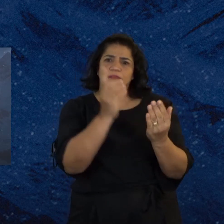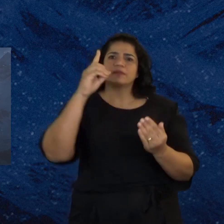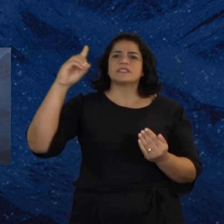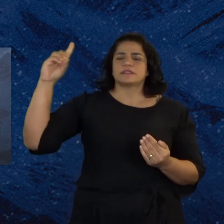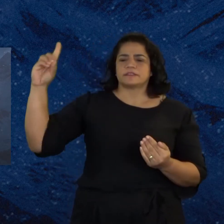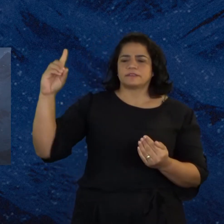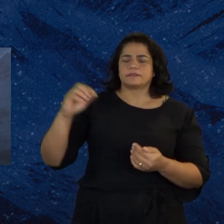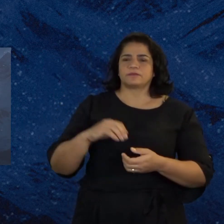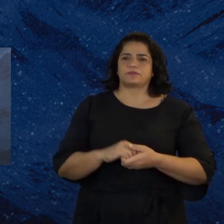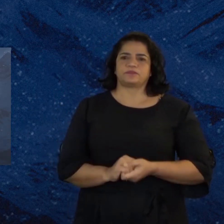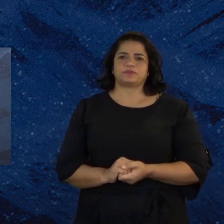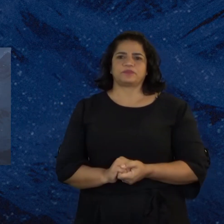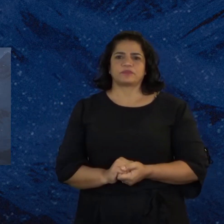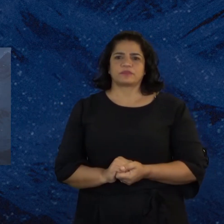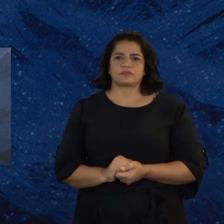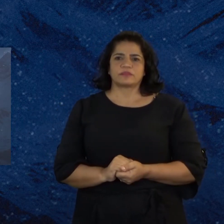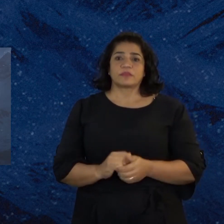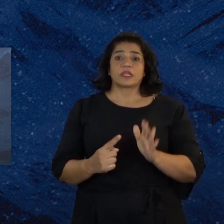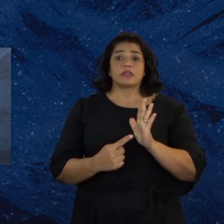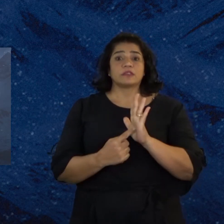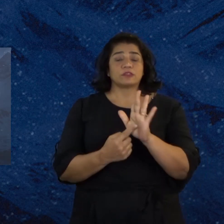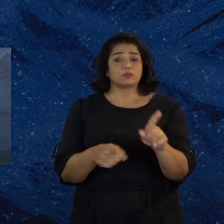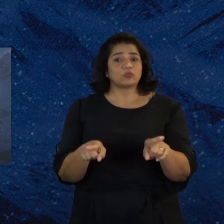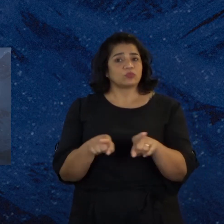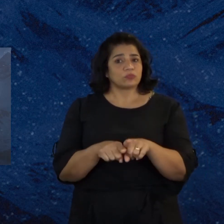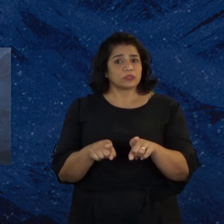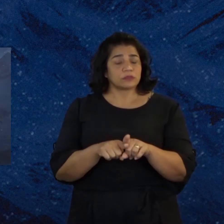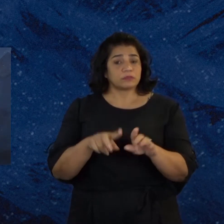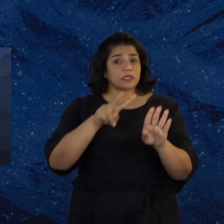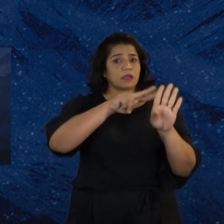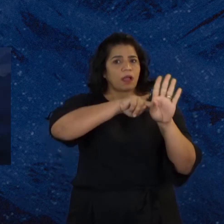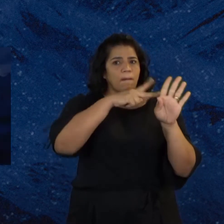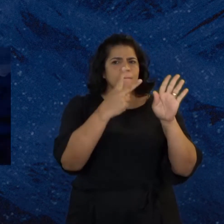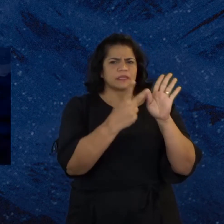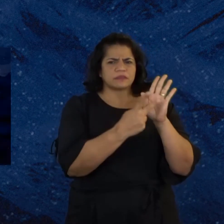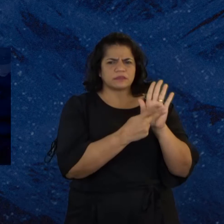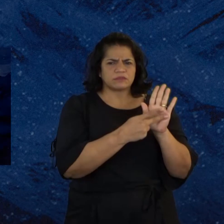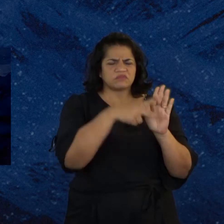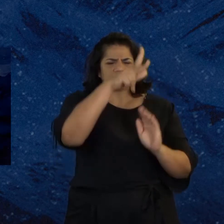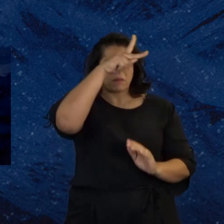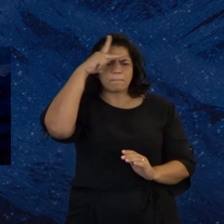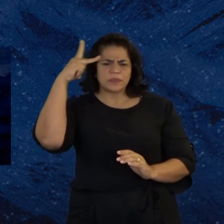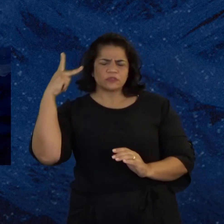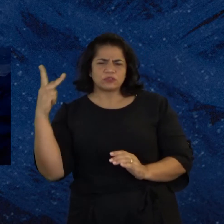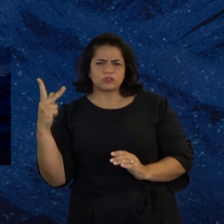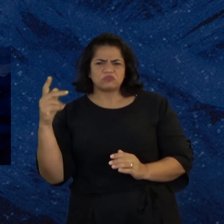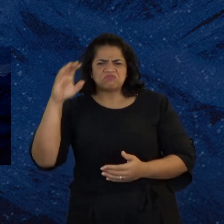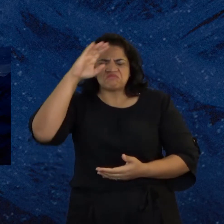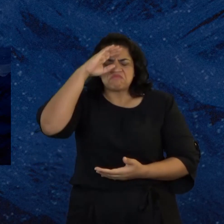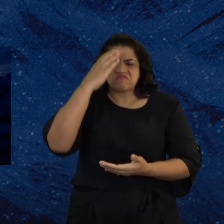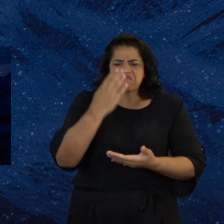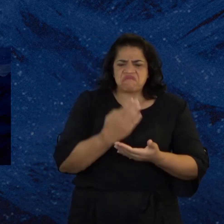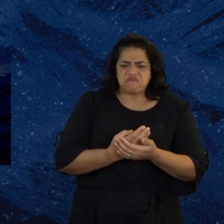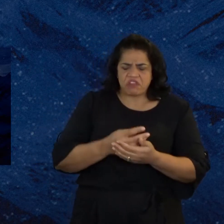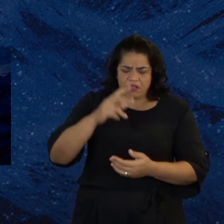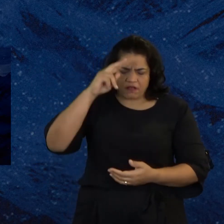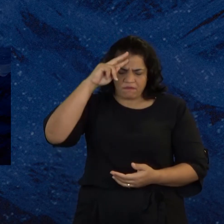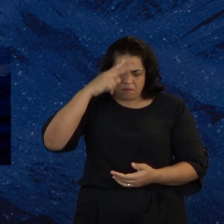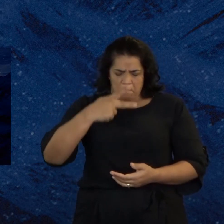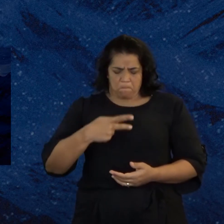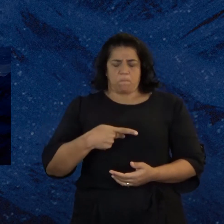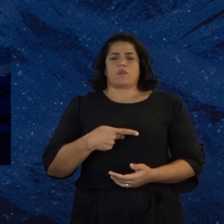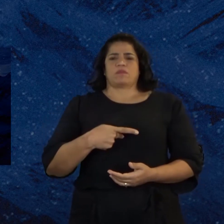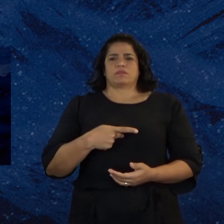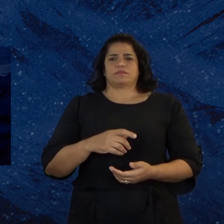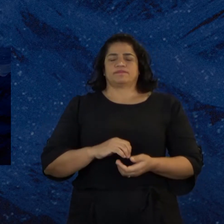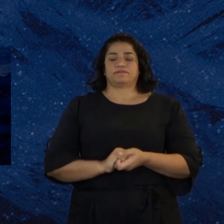Propôs também esta parábola a alguns que confiavam em si mesmos, por se